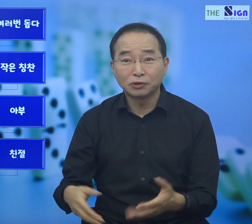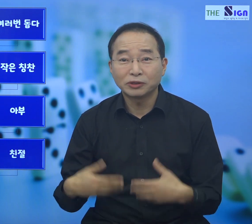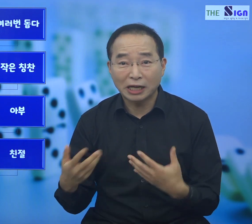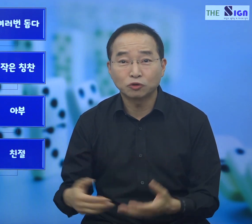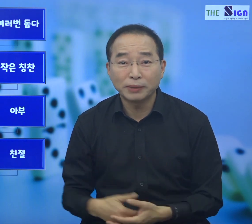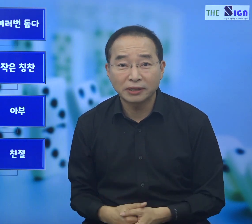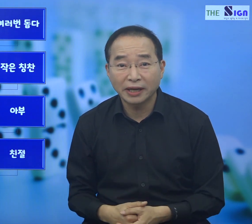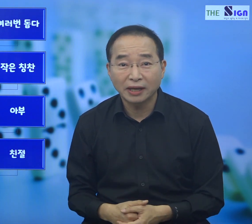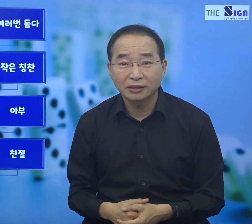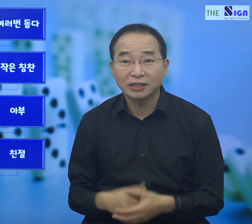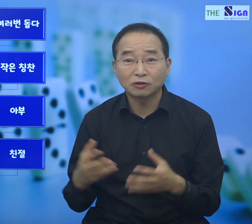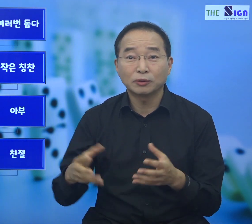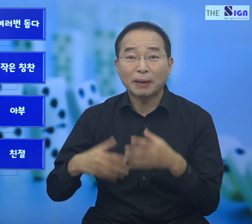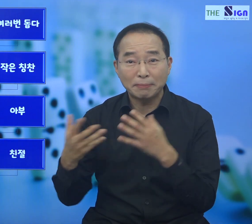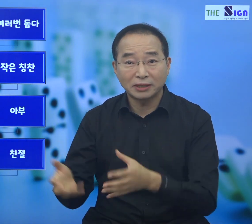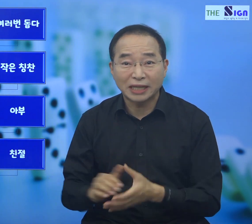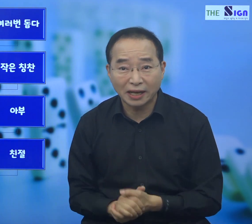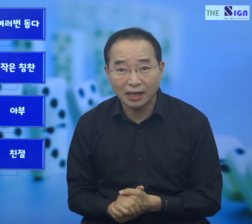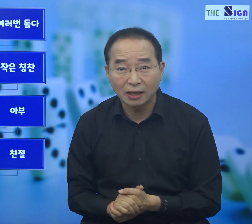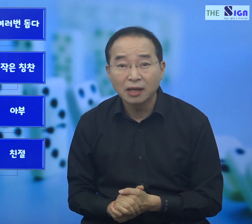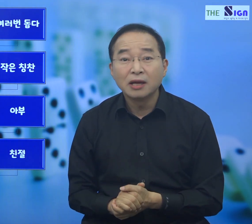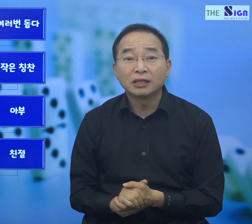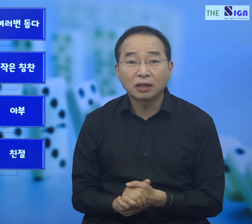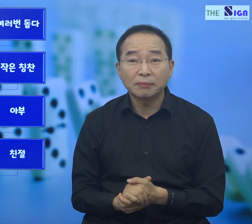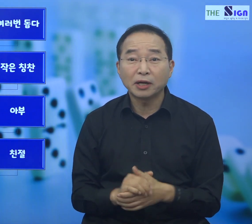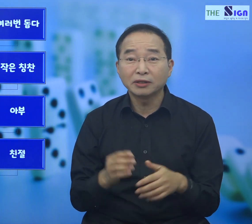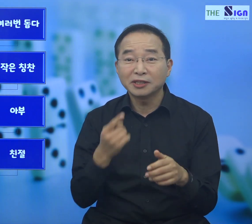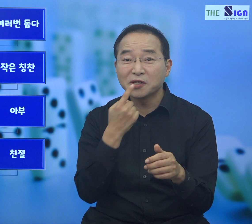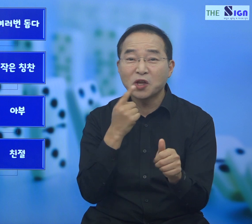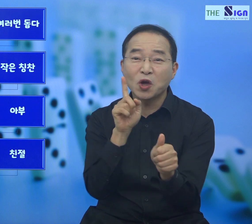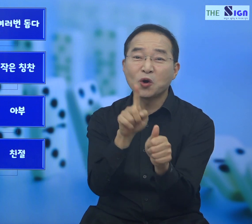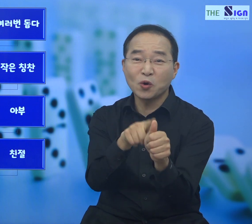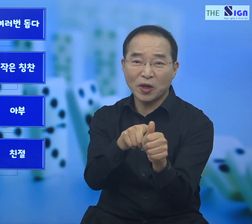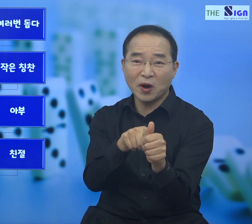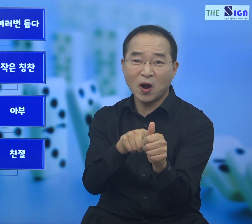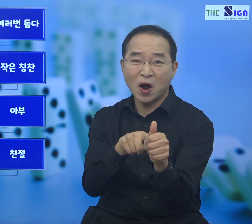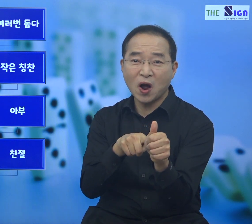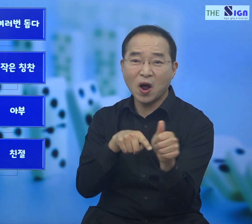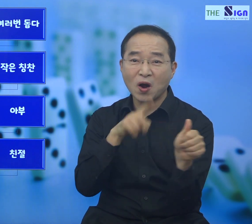잘 구매를 해, 잘 판매를 잘해. 그러면 이런 거예요.